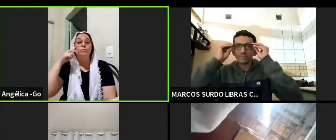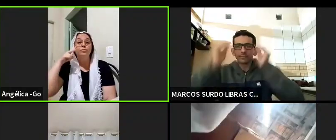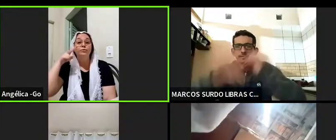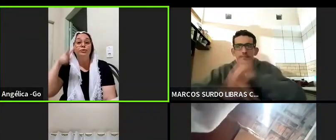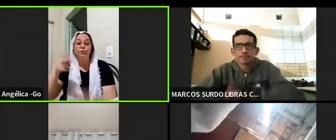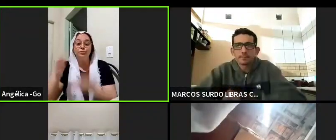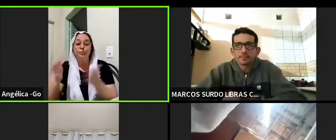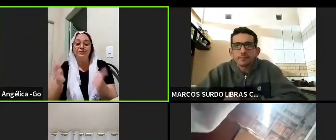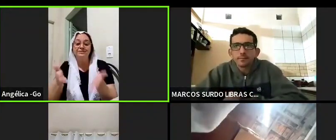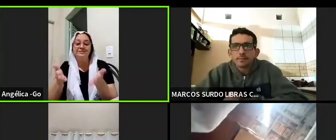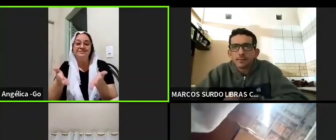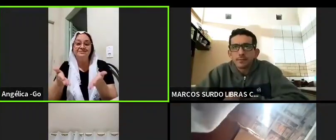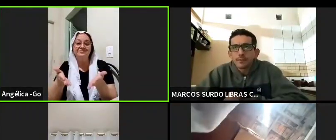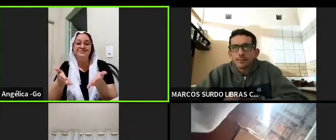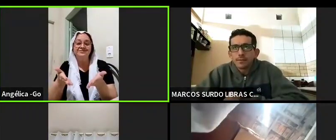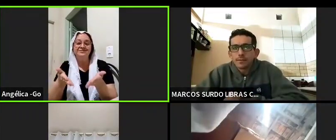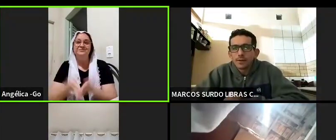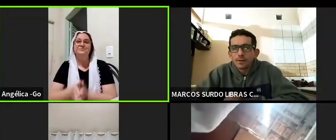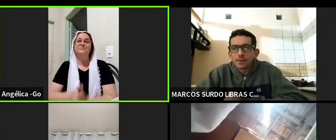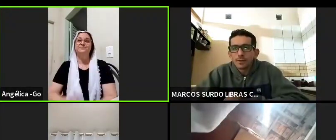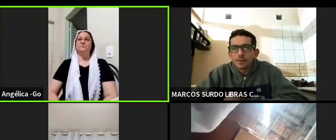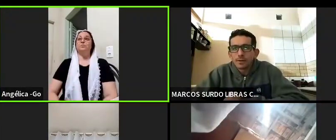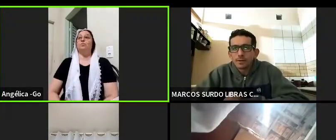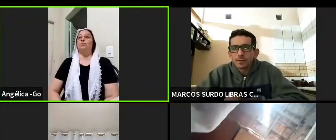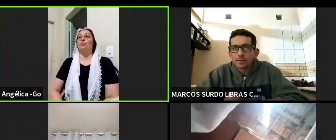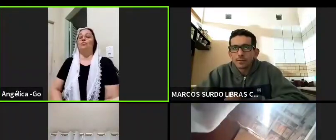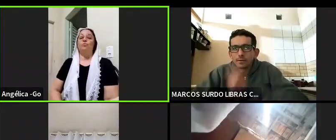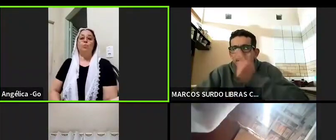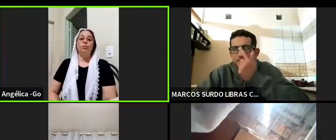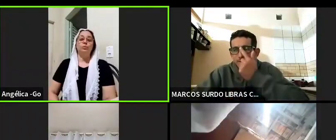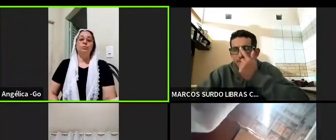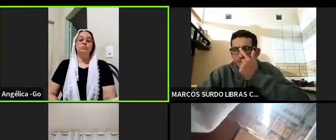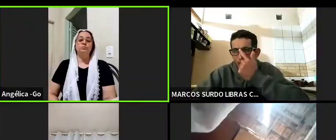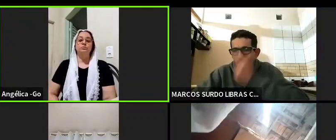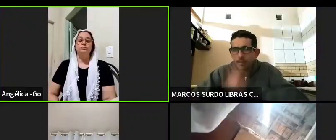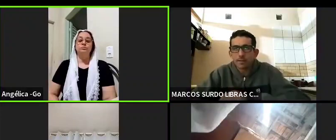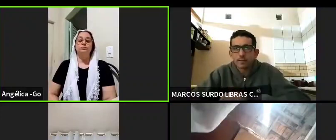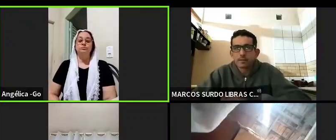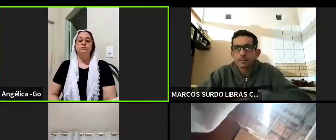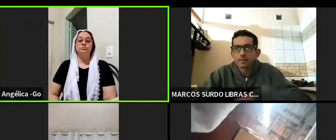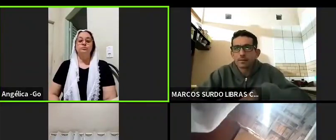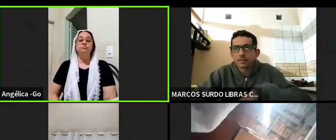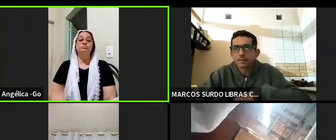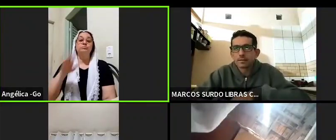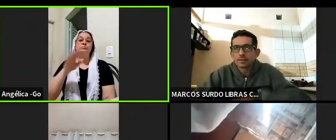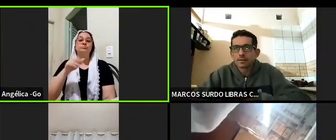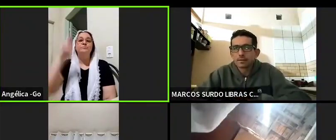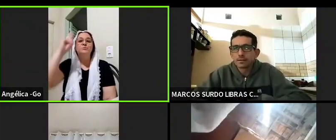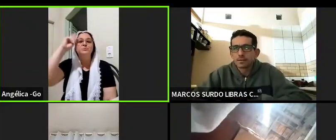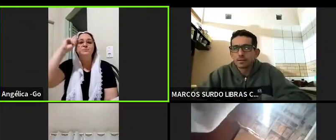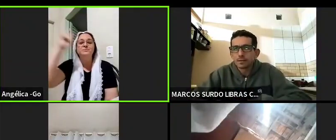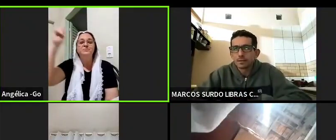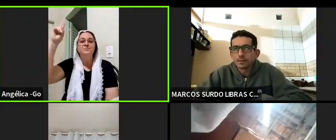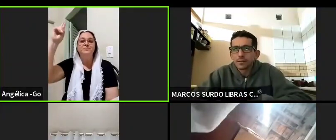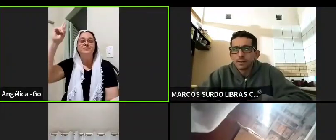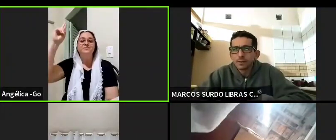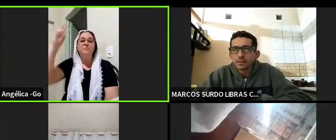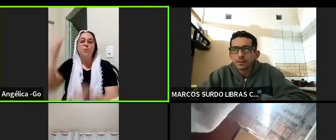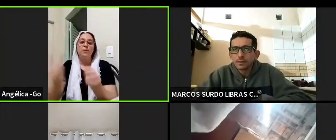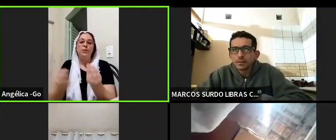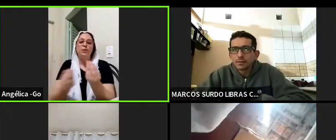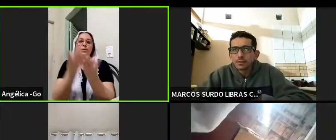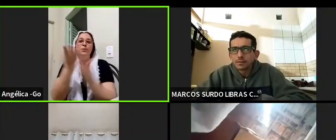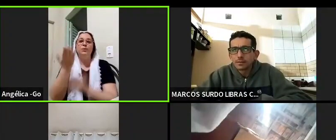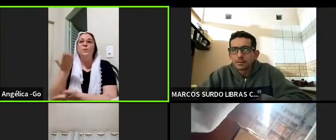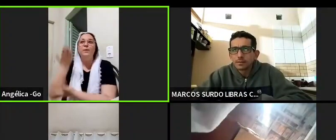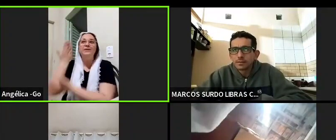mas ainda fala como se fosse o agora, e é o agora. O Senhor guardará a tua